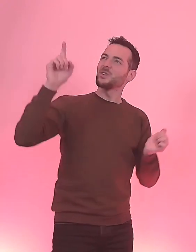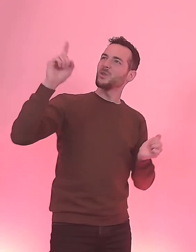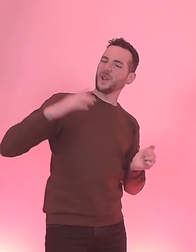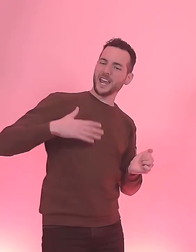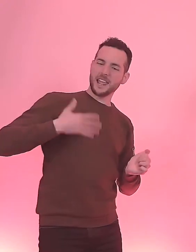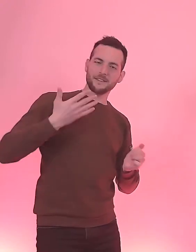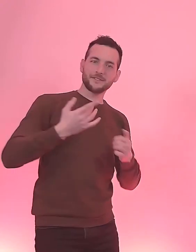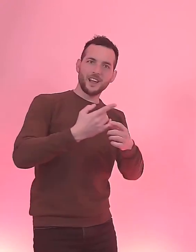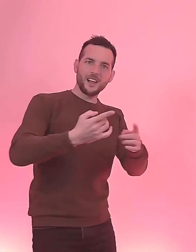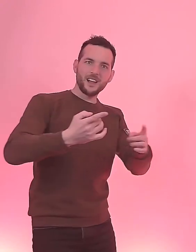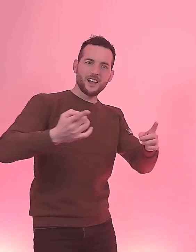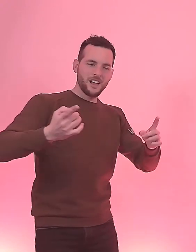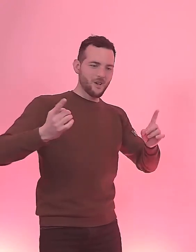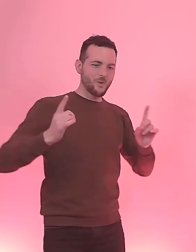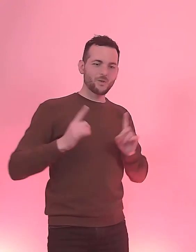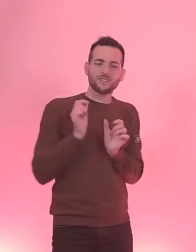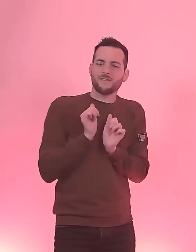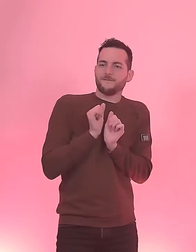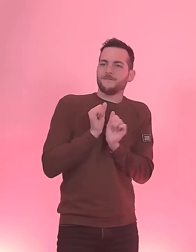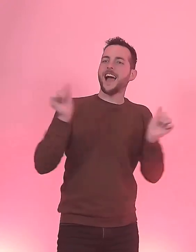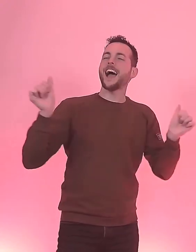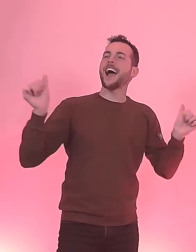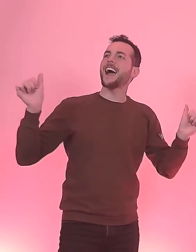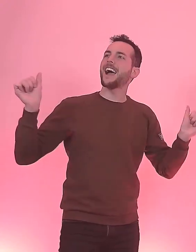ja ik je neus